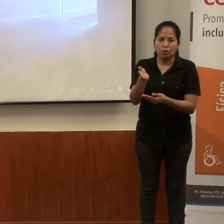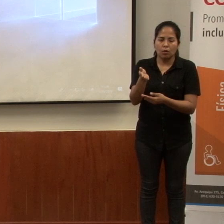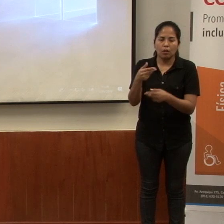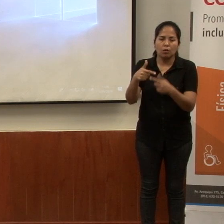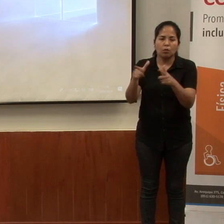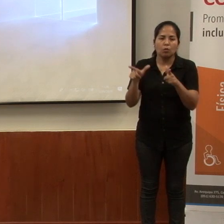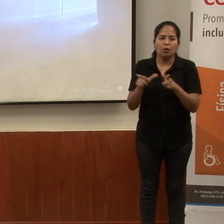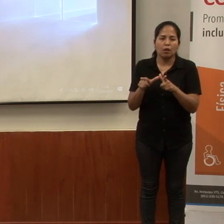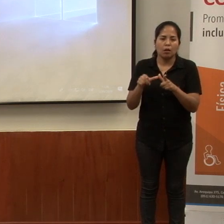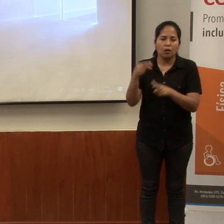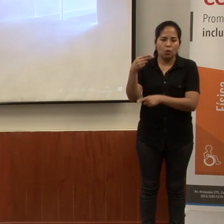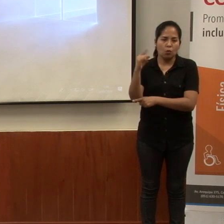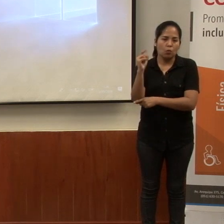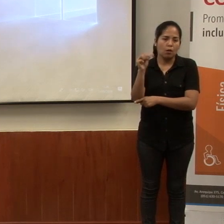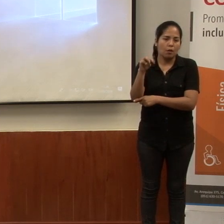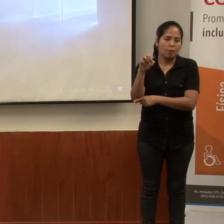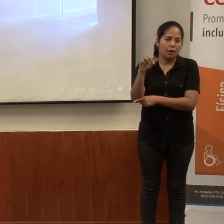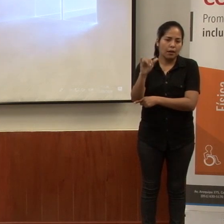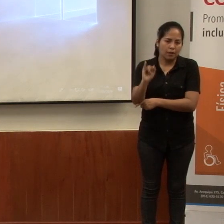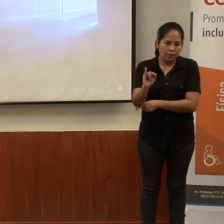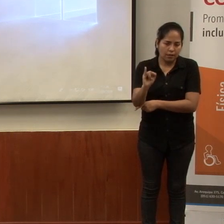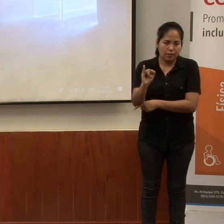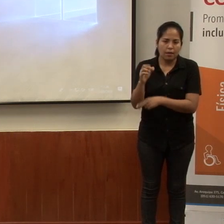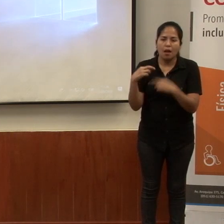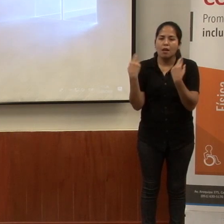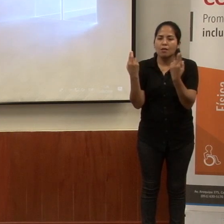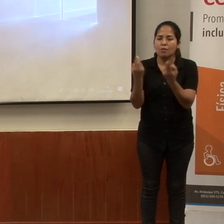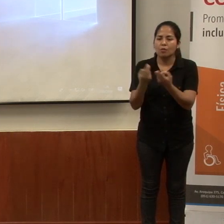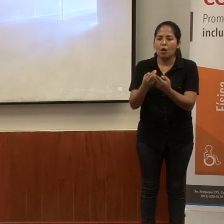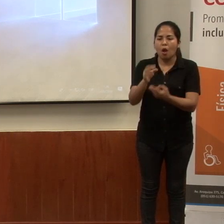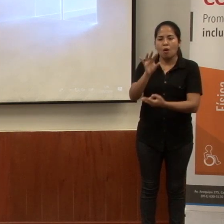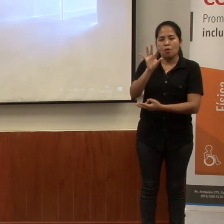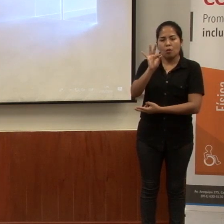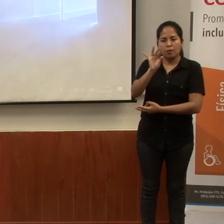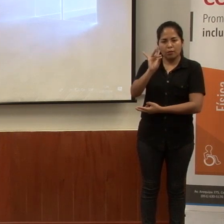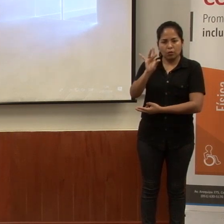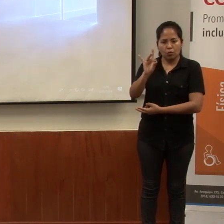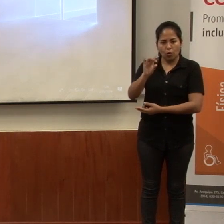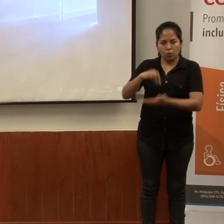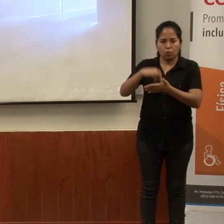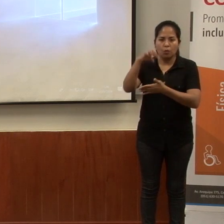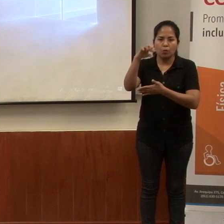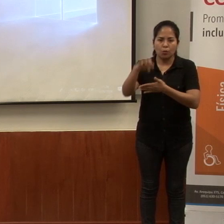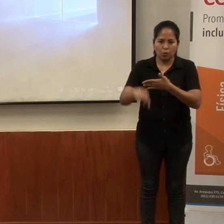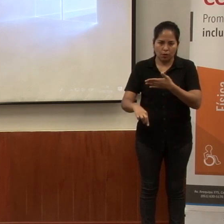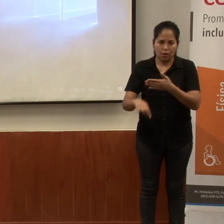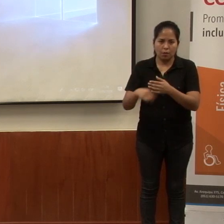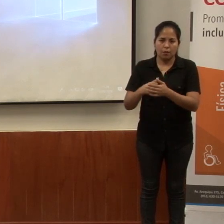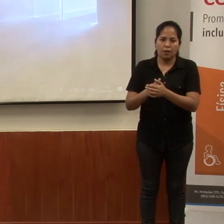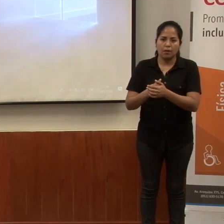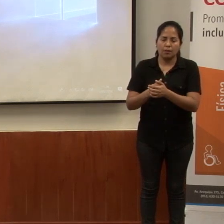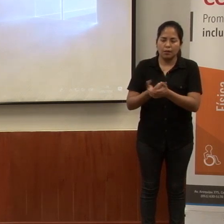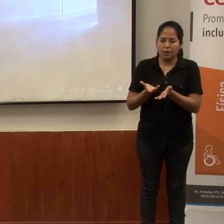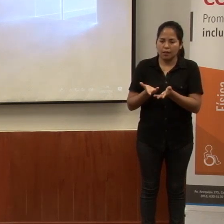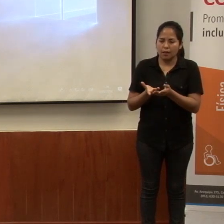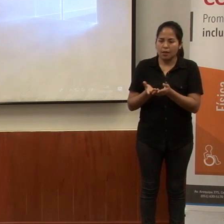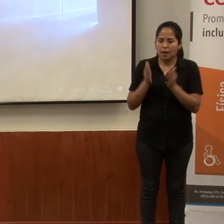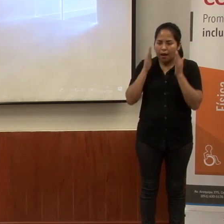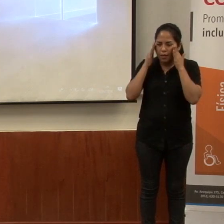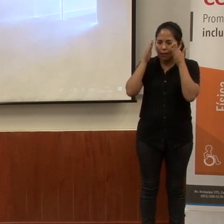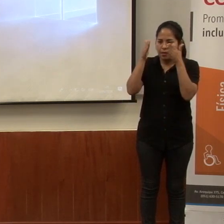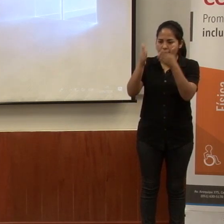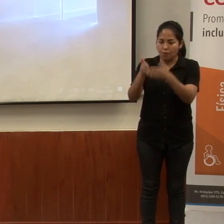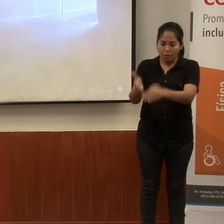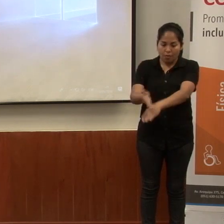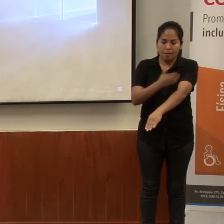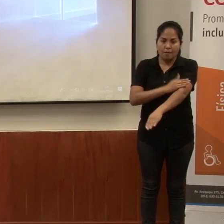Huampaní, reunido con 98 programas de intervención temprana a nivel nacional,